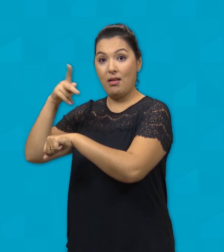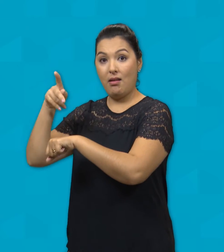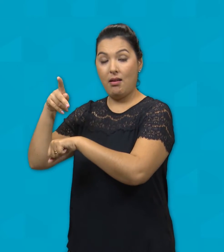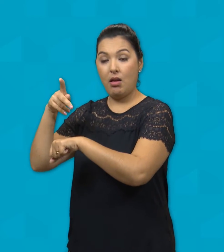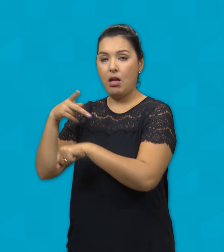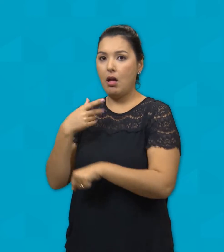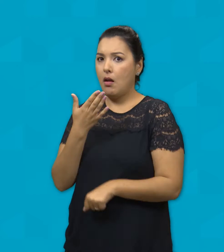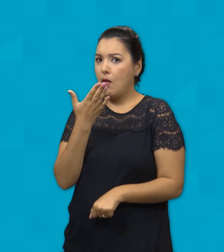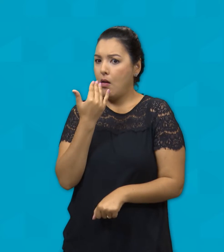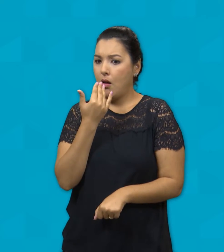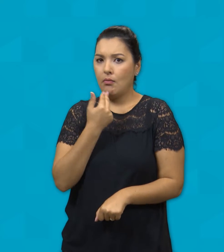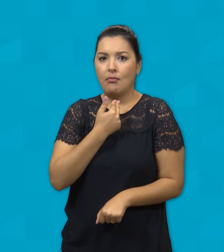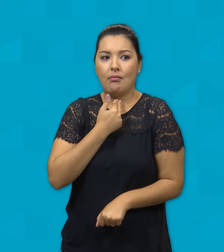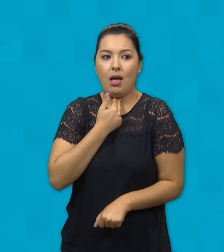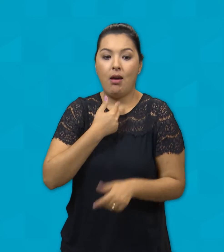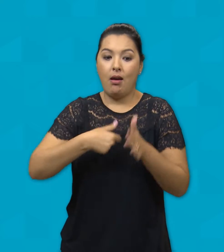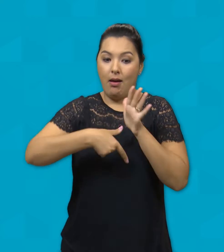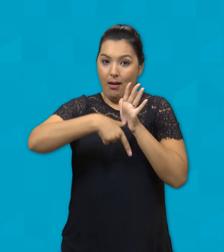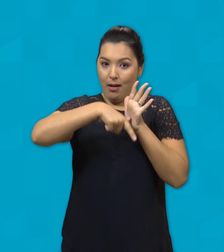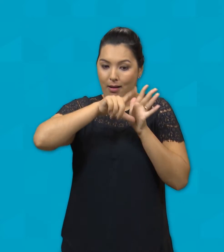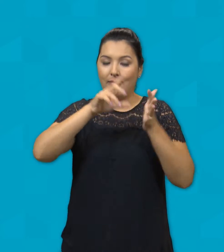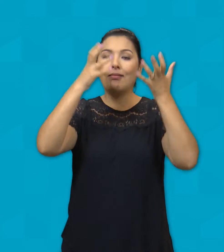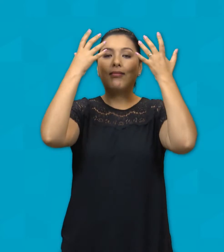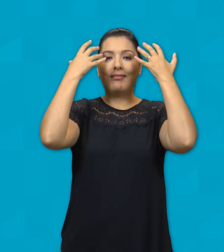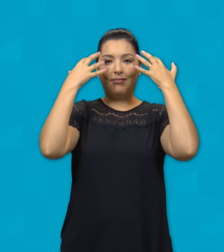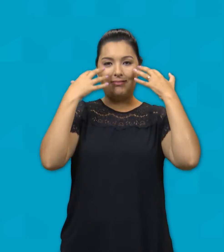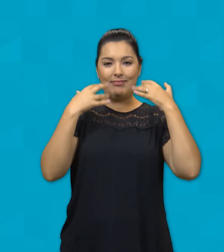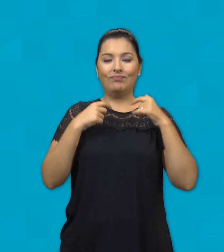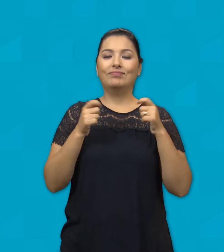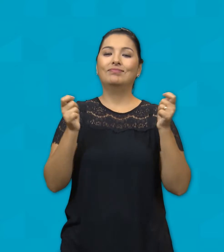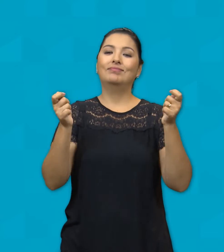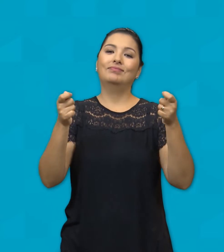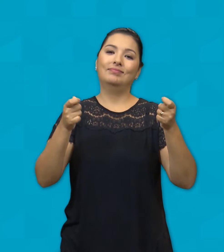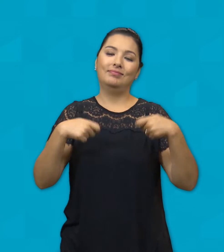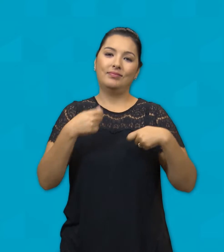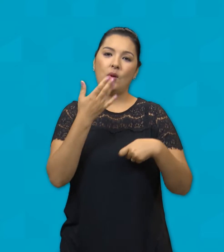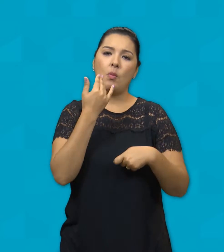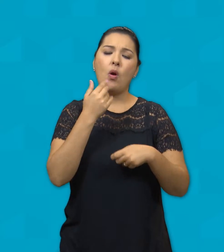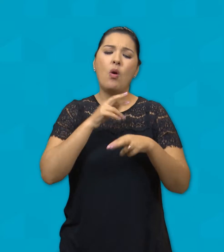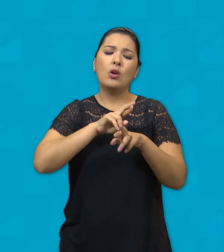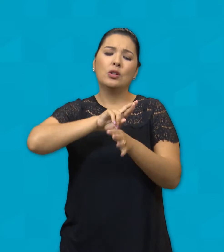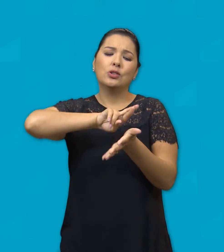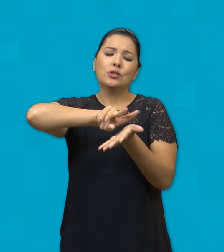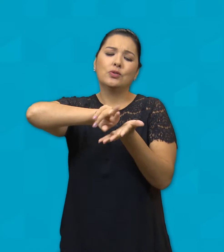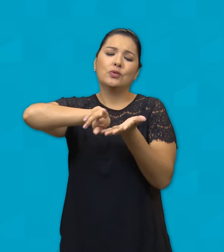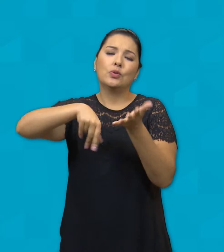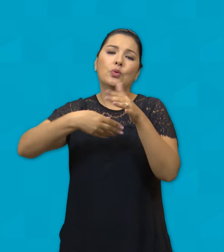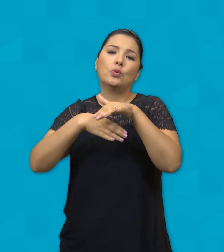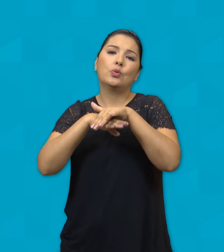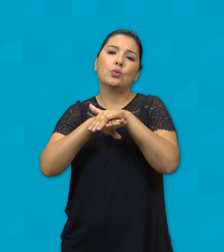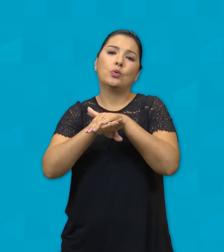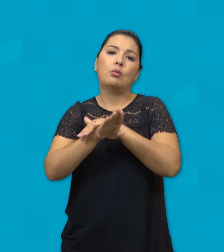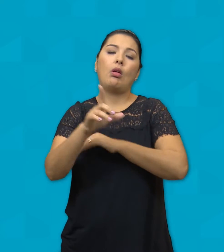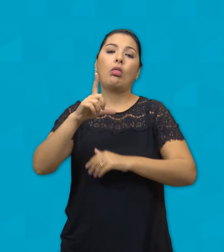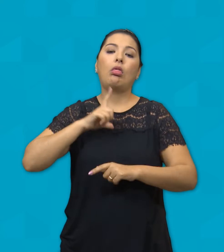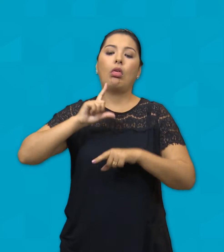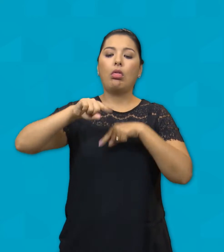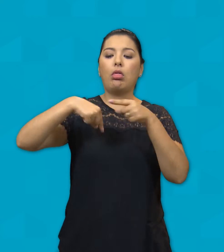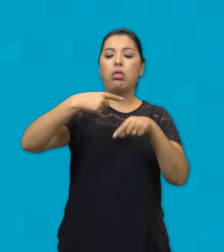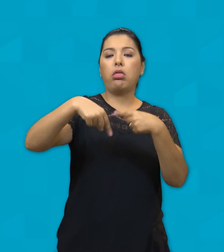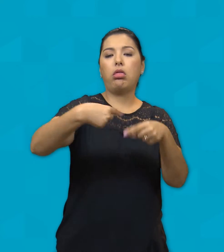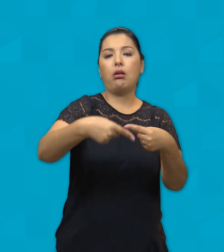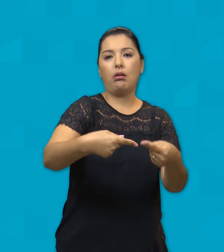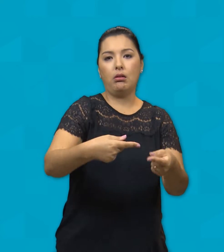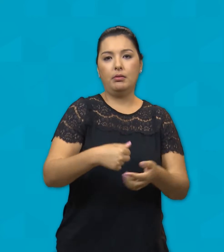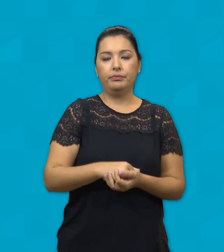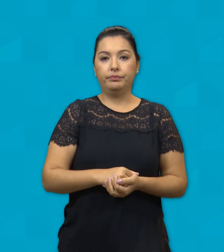não comem sem tomar banho e seguem muitos outros costumes que receberam por tradição.